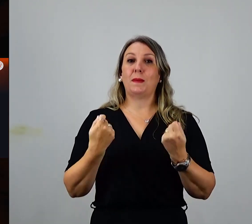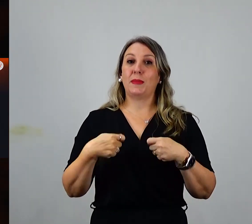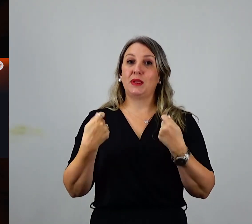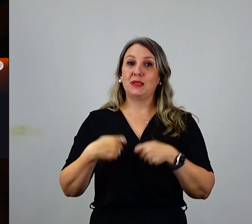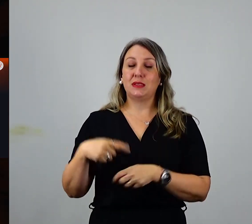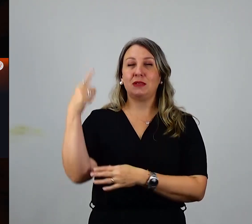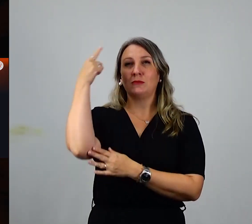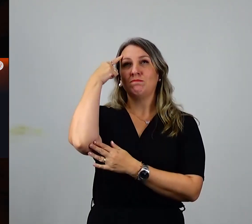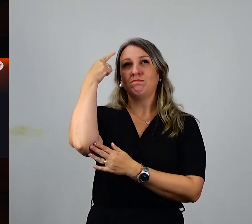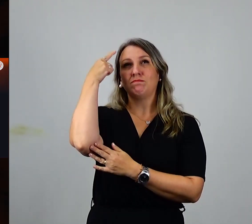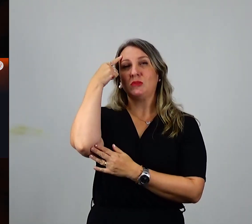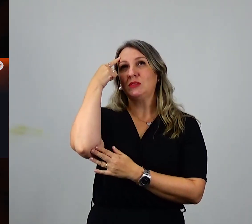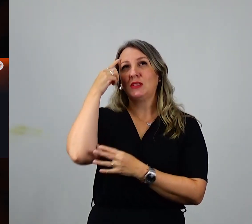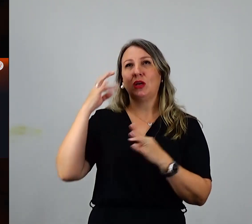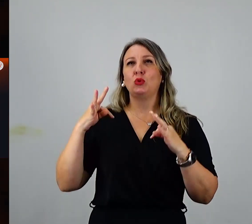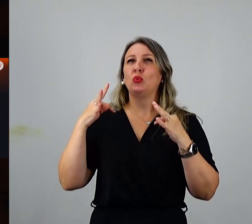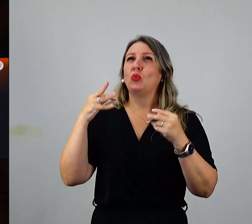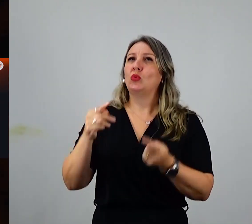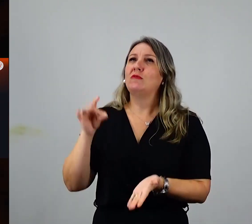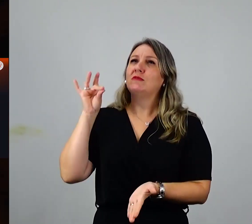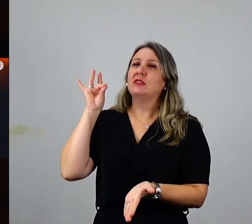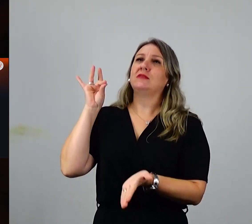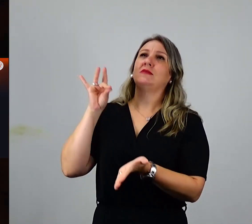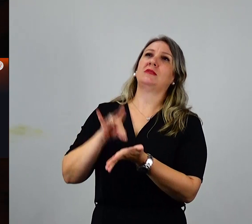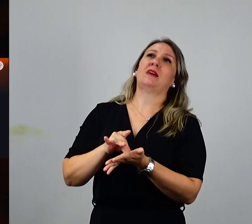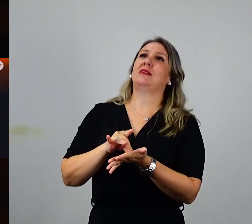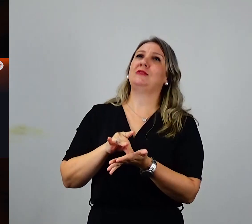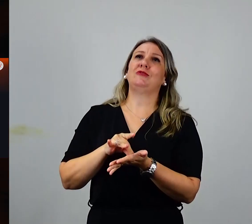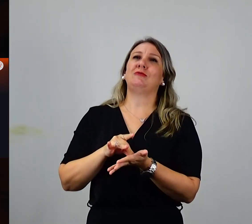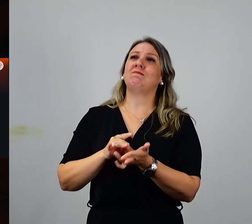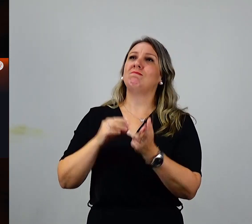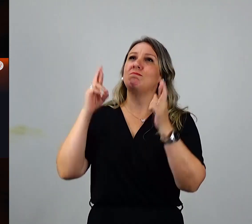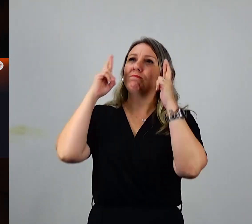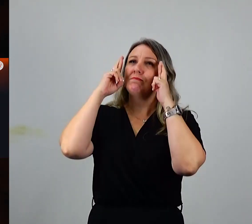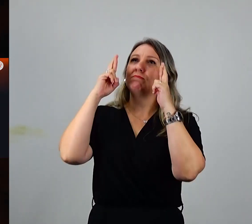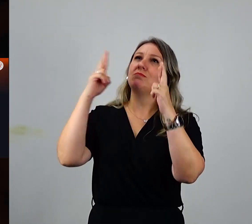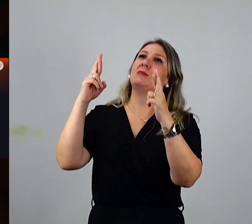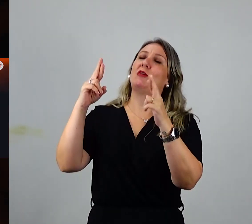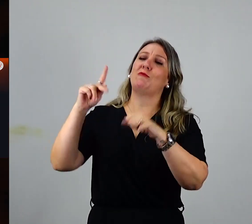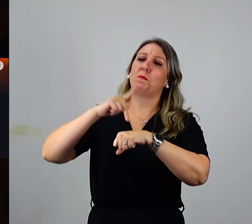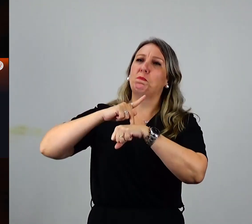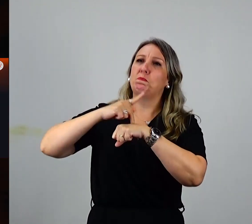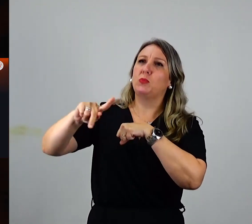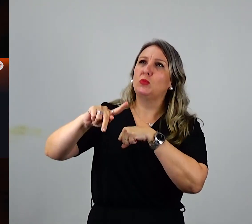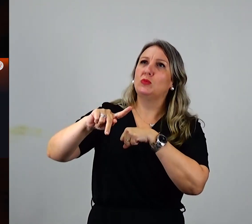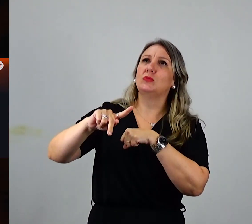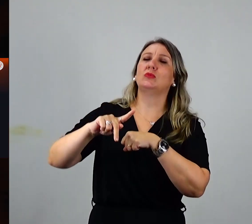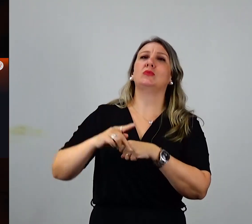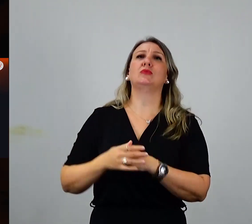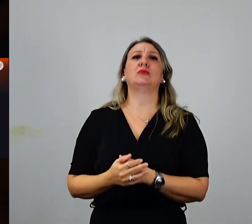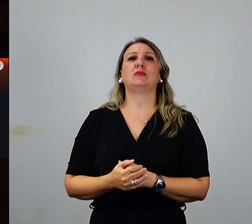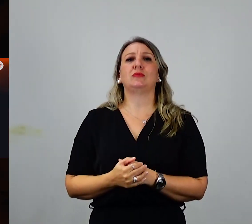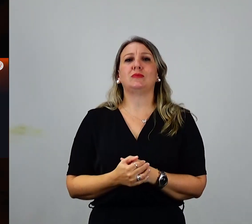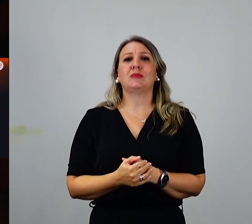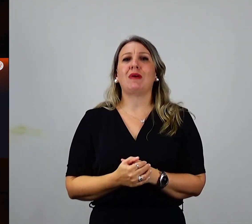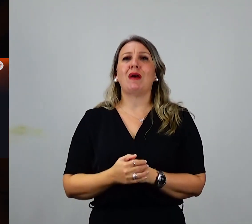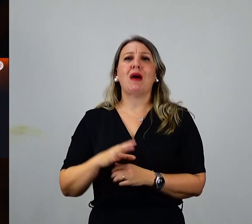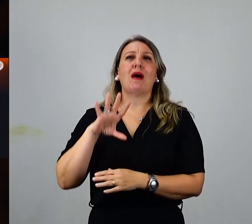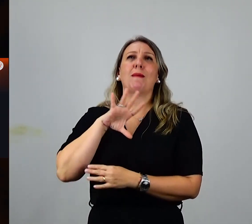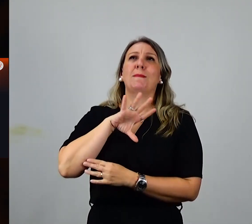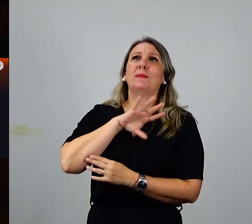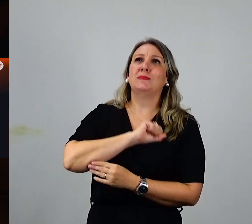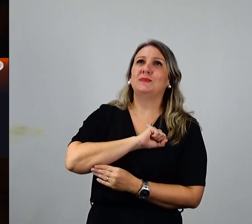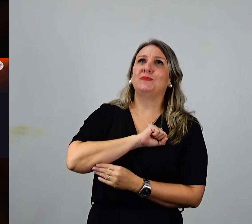que é respeitável, tudo que é justo, tudo que é puro, tudo que é